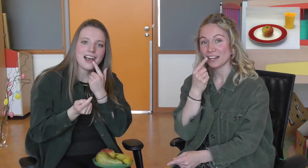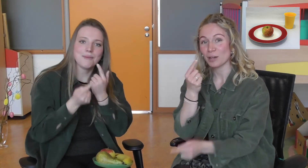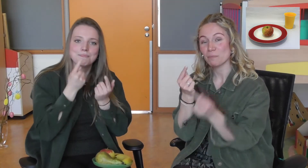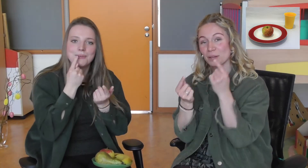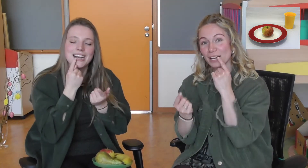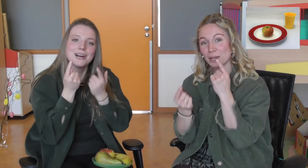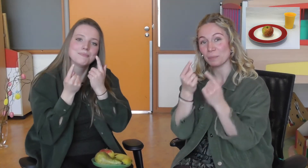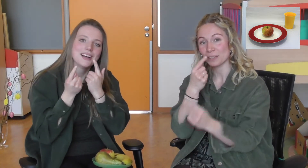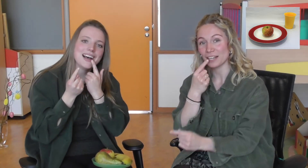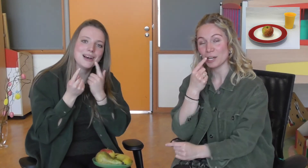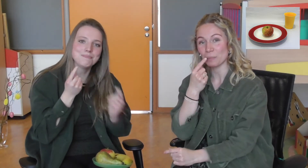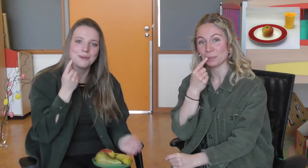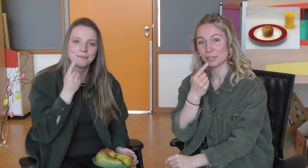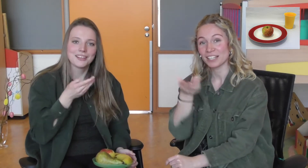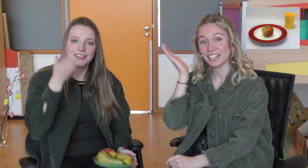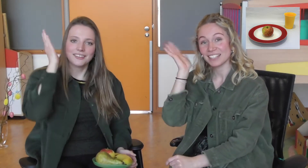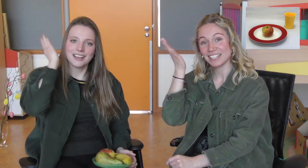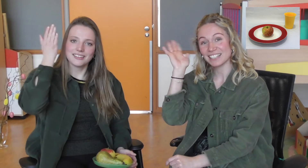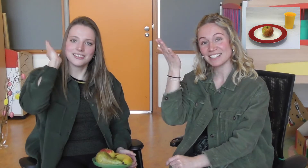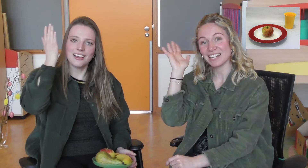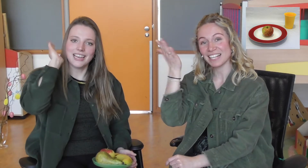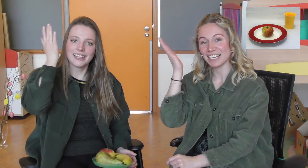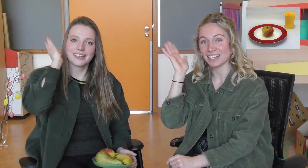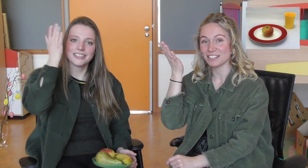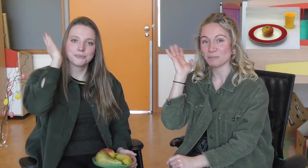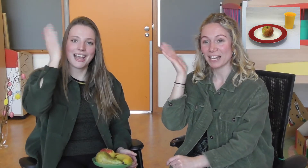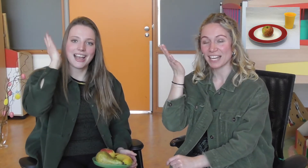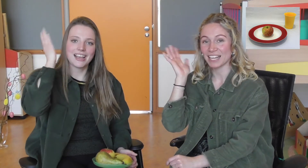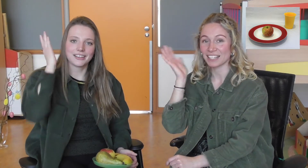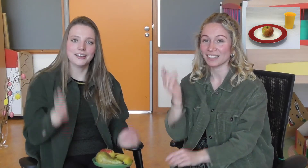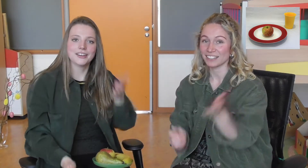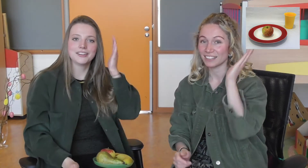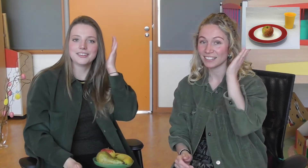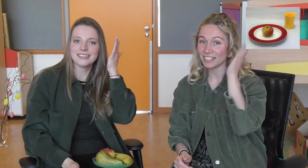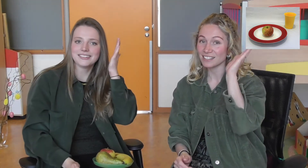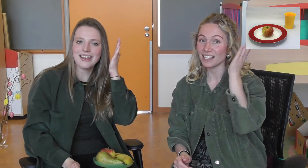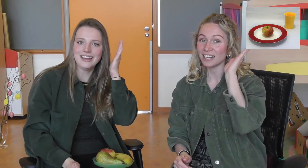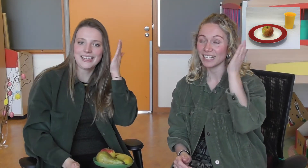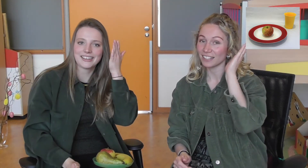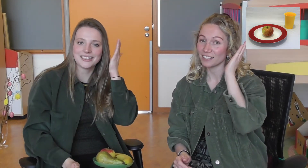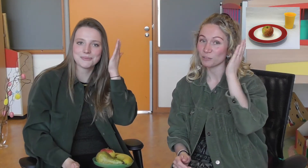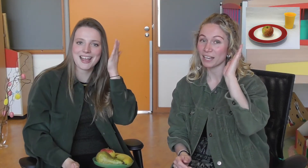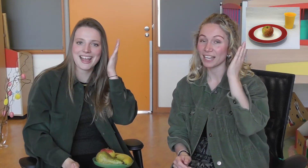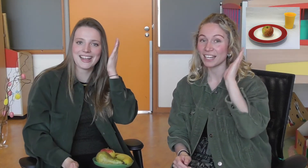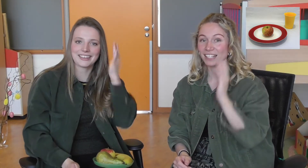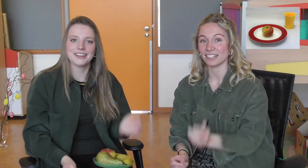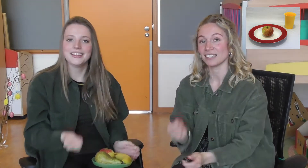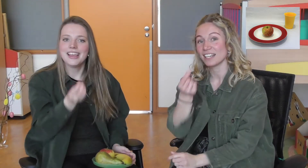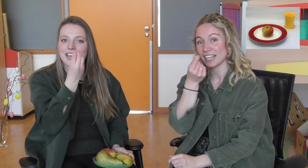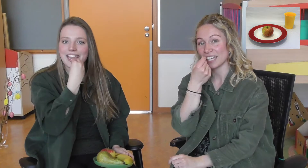Hap, hap, hap, dat zal lekker smaken, dat zal lekker smaken.